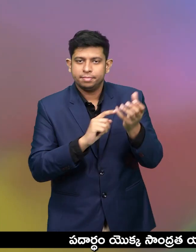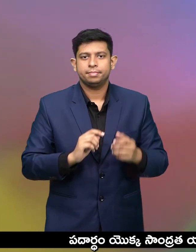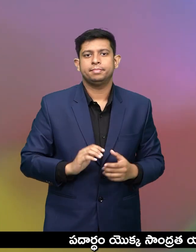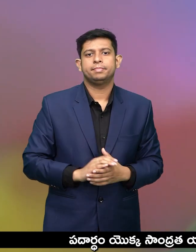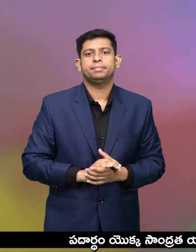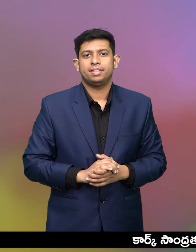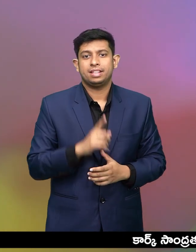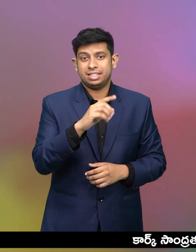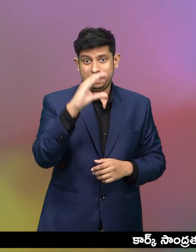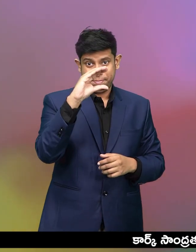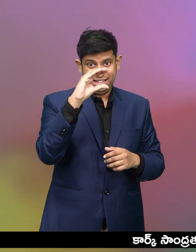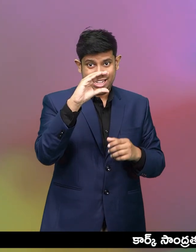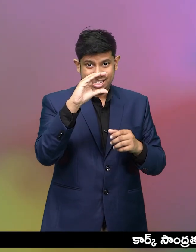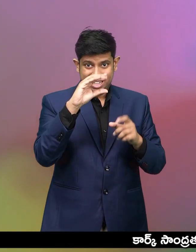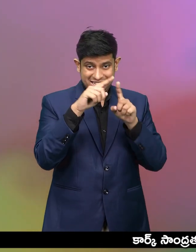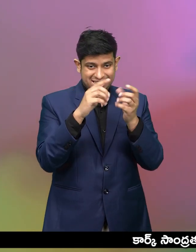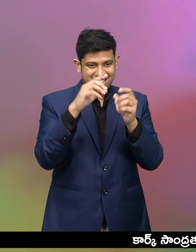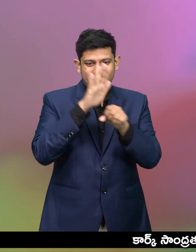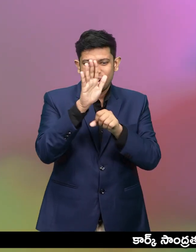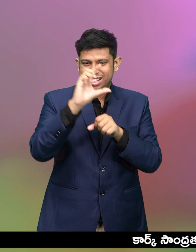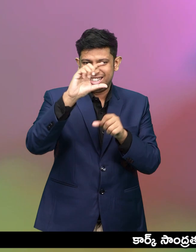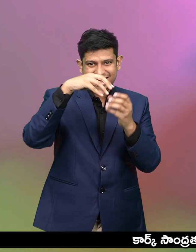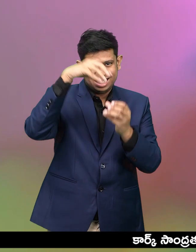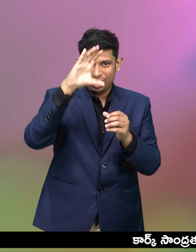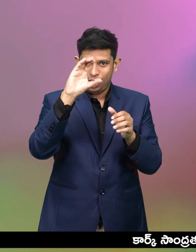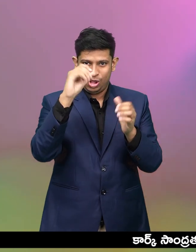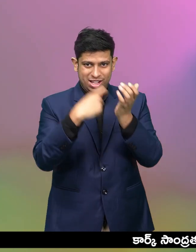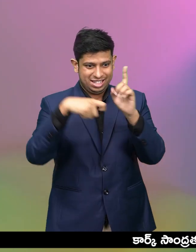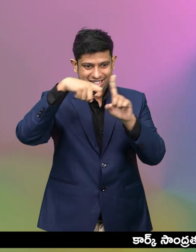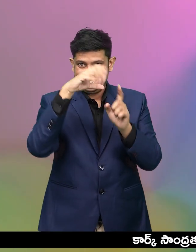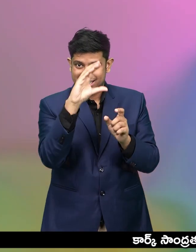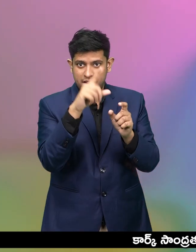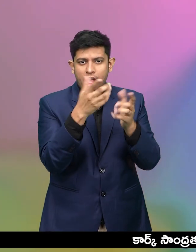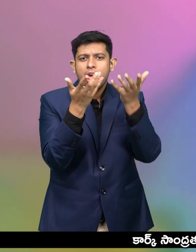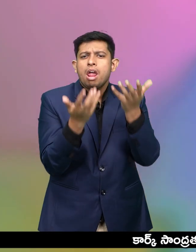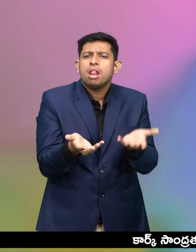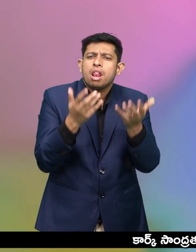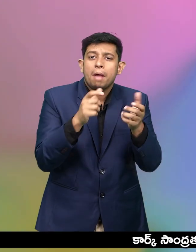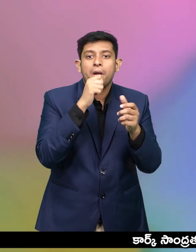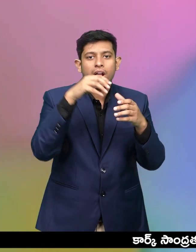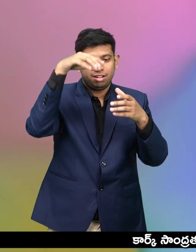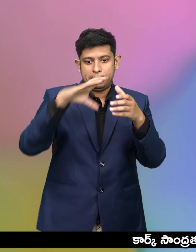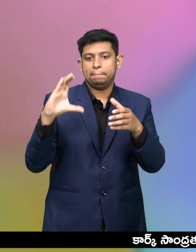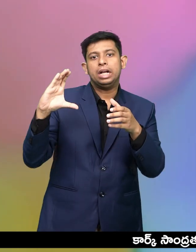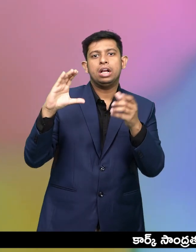కార్క్ సాంద్రత నీటి సాంద్రత కంటే తక్కువగా ఉంటుంది.